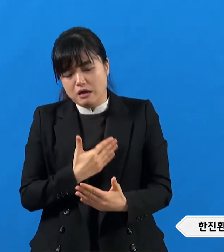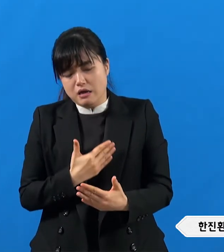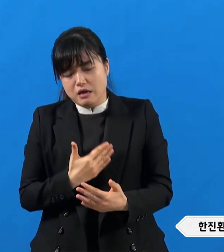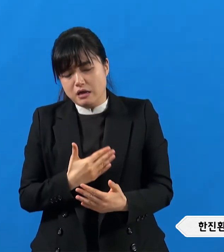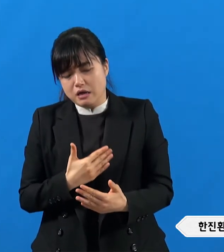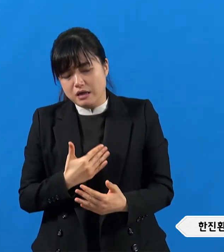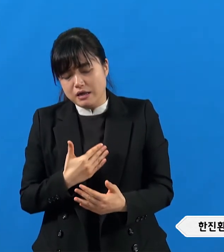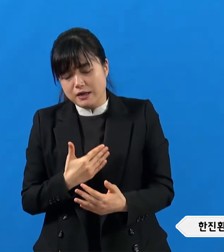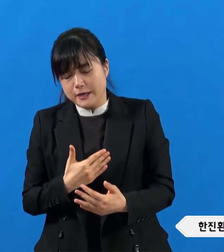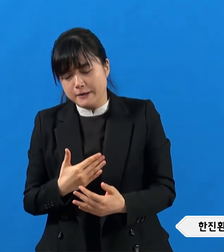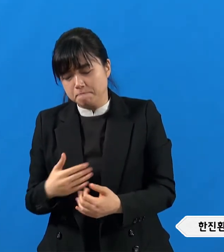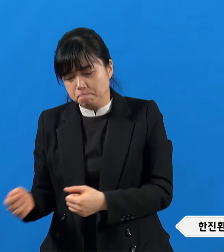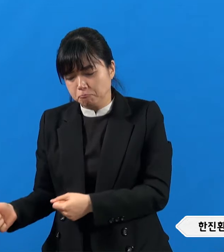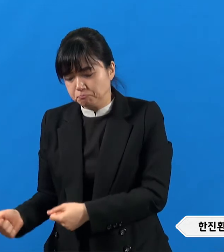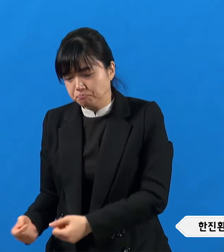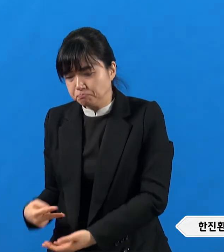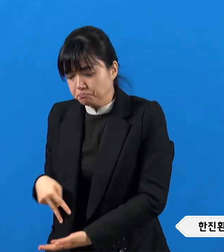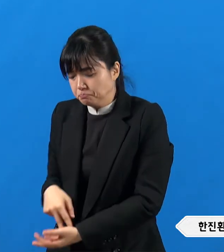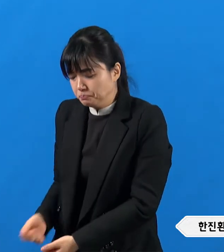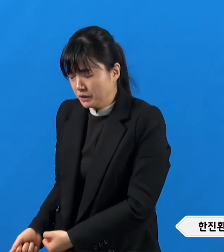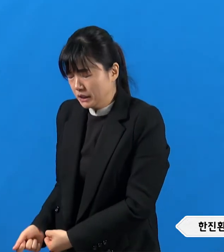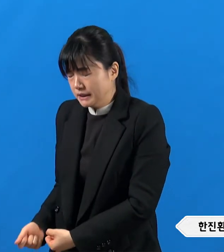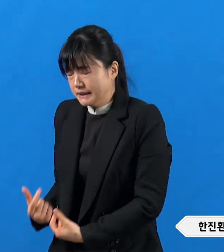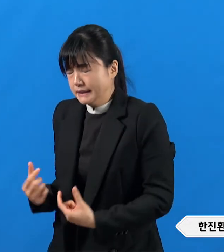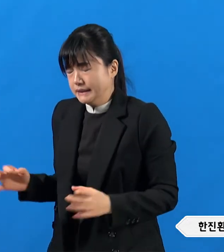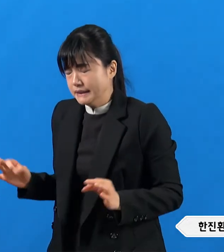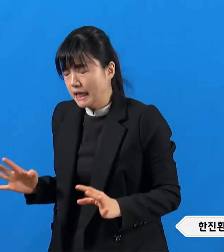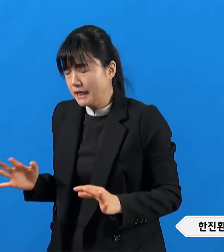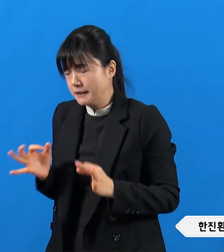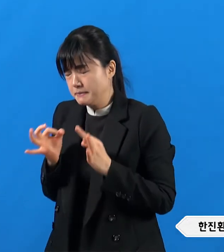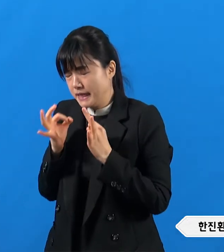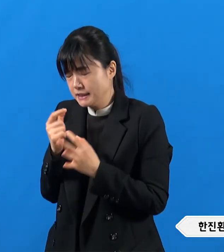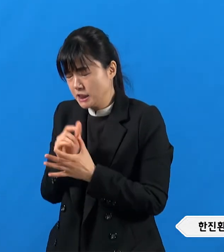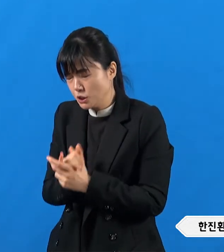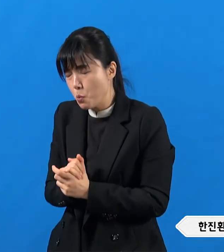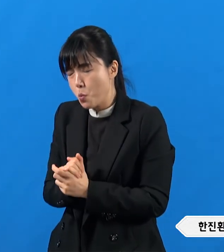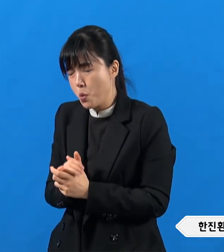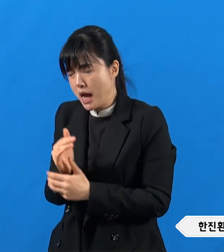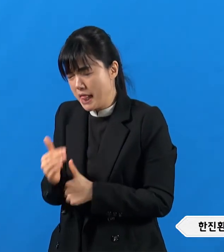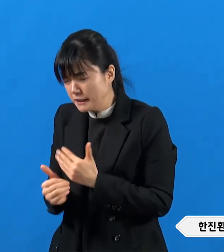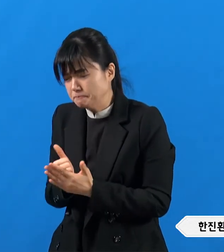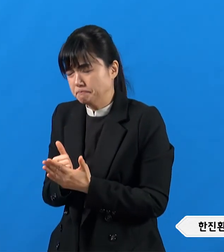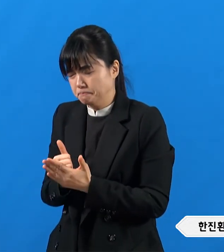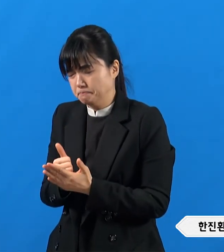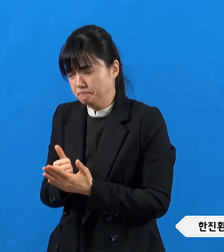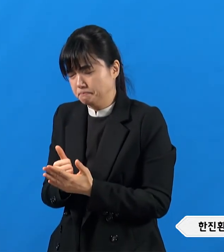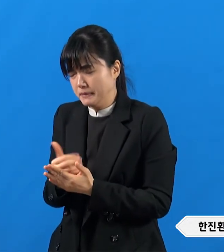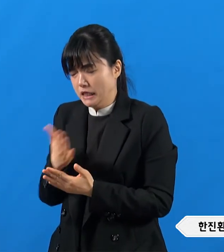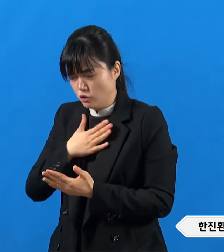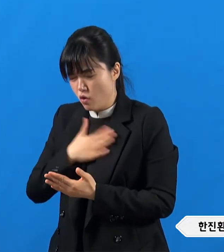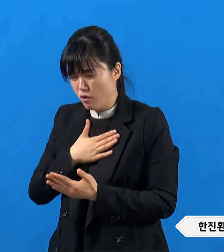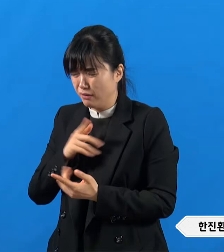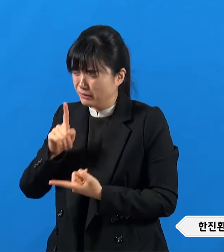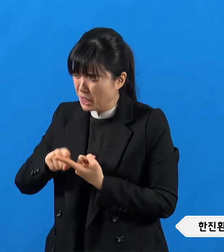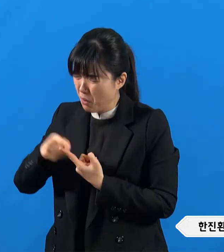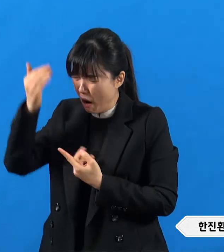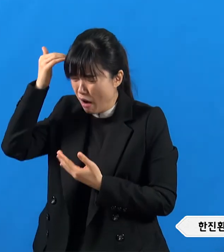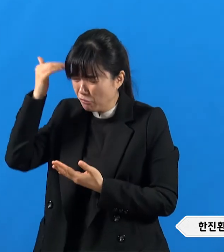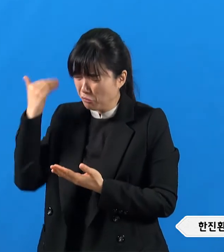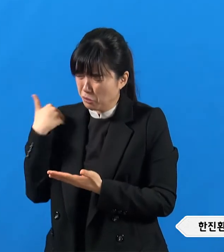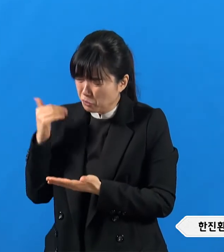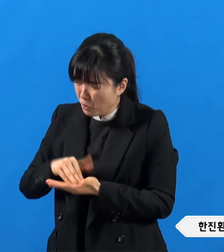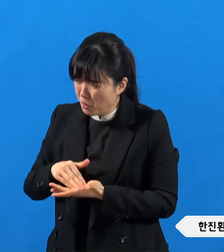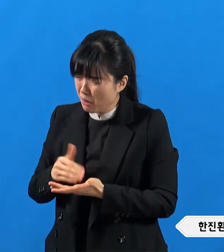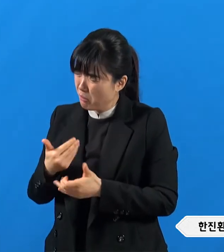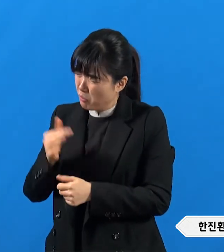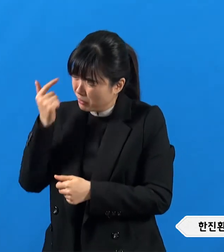순간에 그린 위에 선 채로 잠시지만은 간절하게 기도했습니다. 하나님, 저를 이대로 한국으로 돌아가게